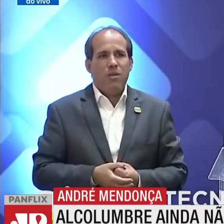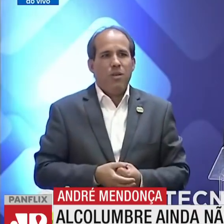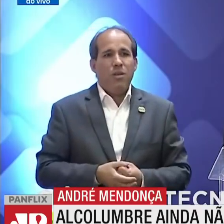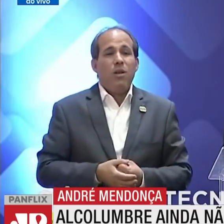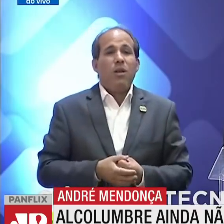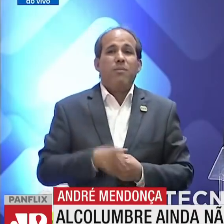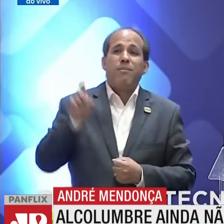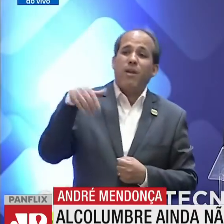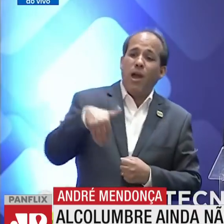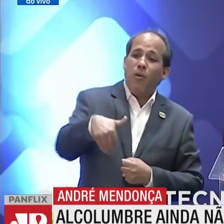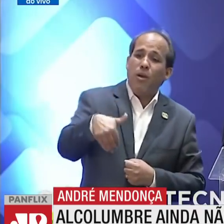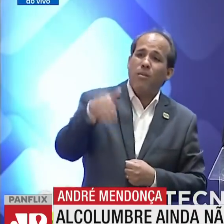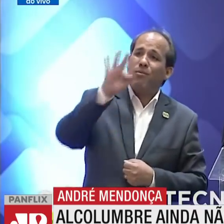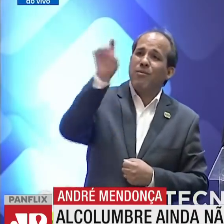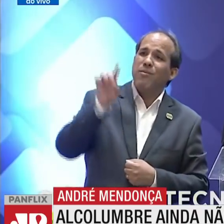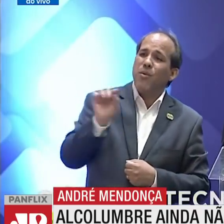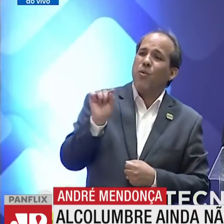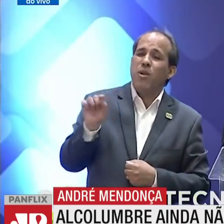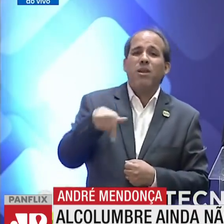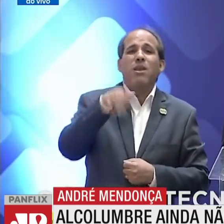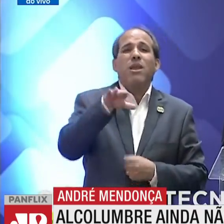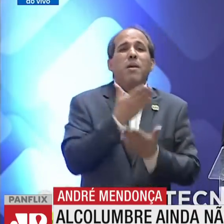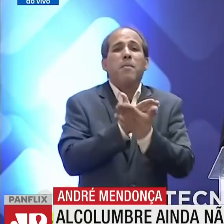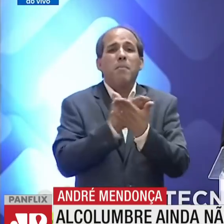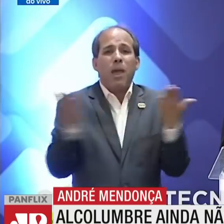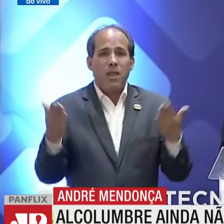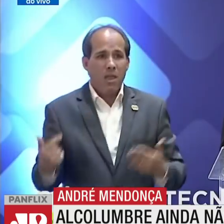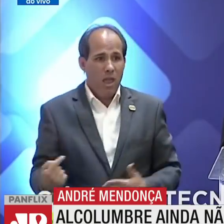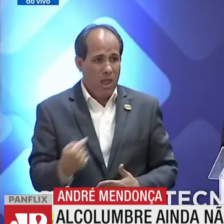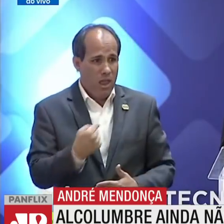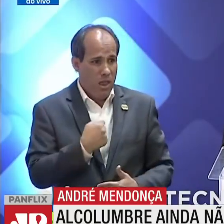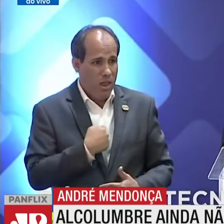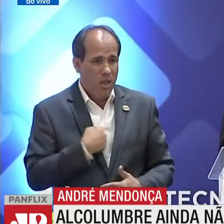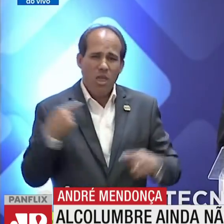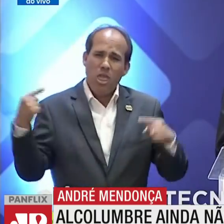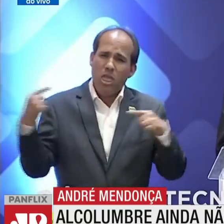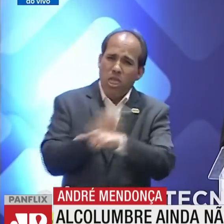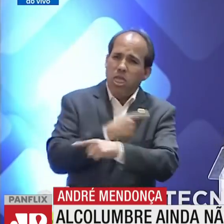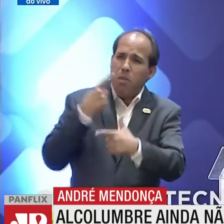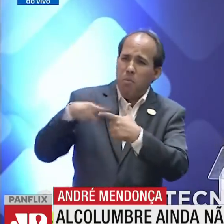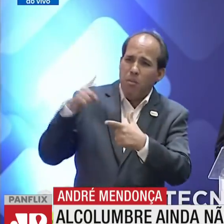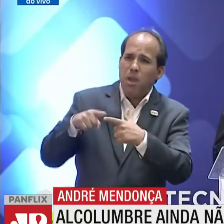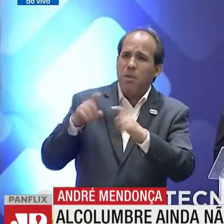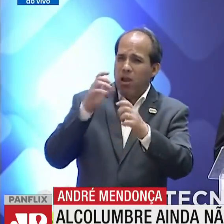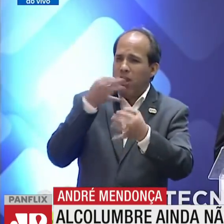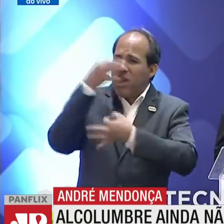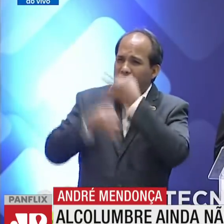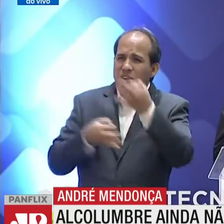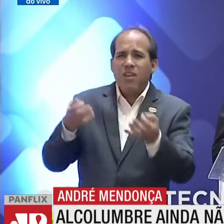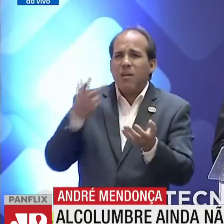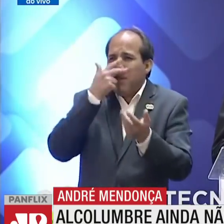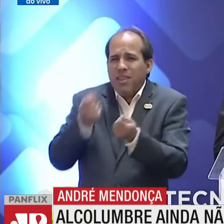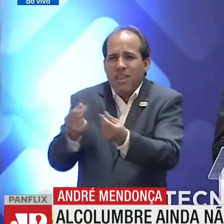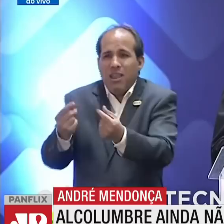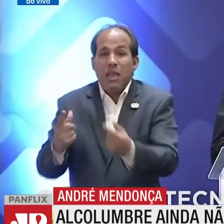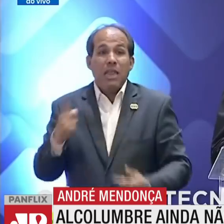vaga no Supremo Tribunal Federal. Apesar da denúncia, o presidente da República não disse quem são os autores da chantagem. Como temos